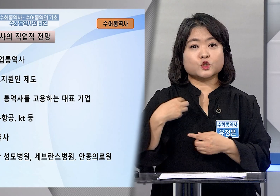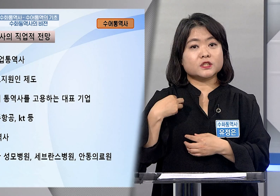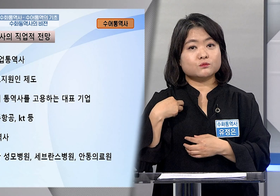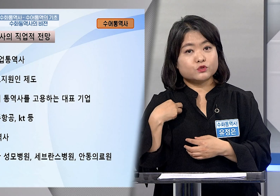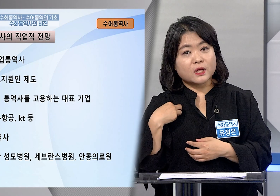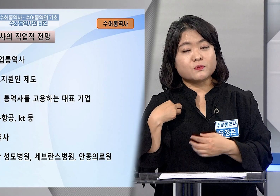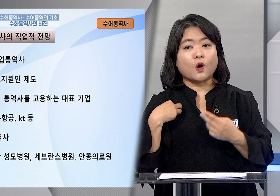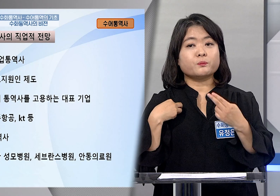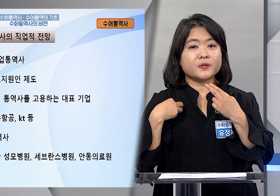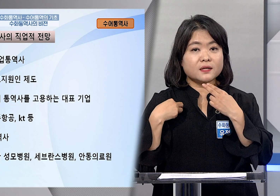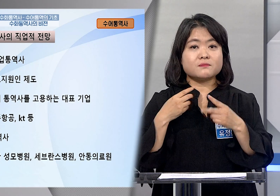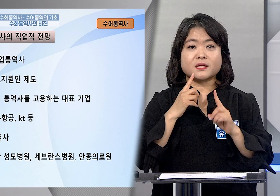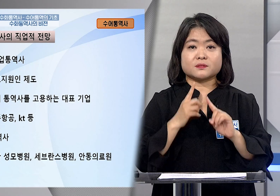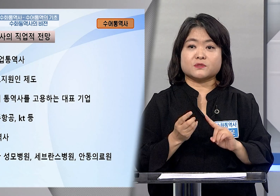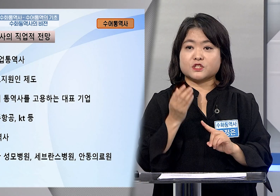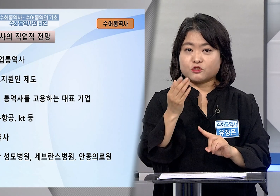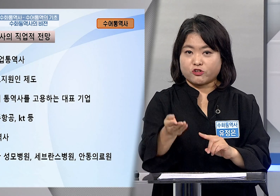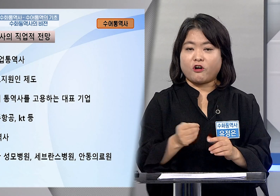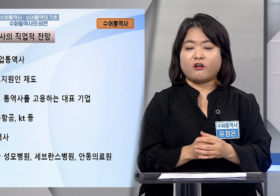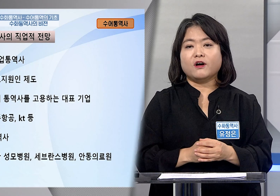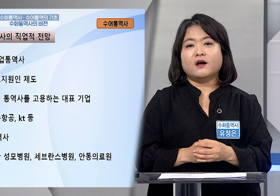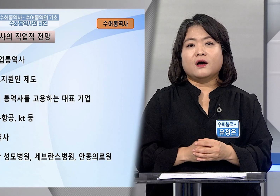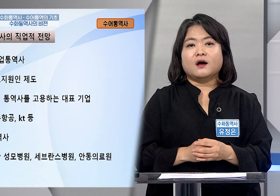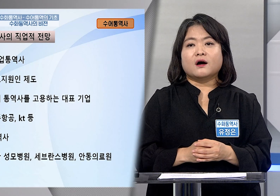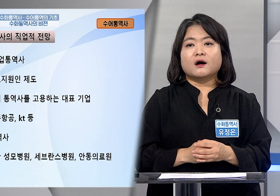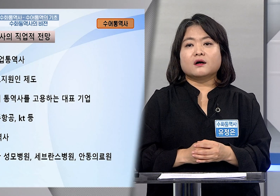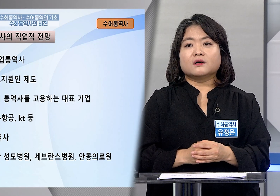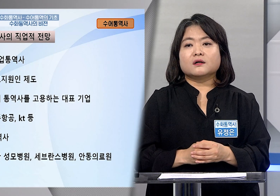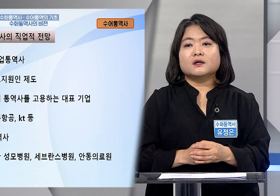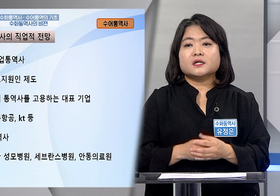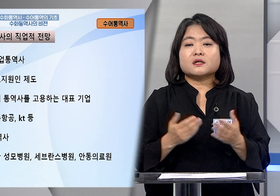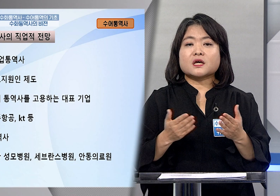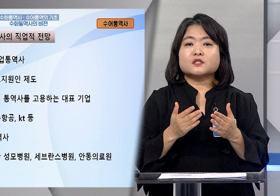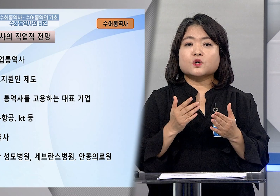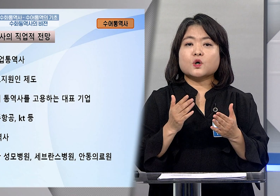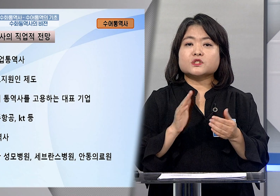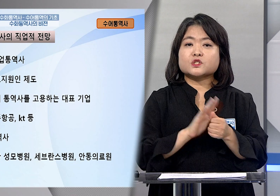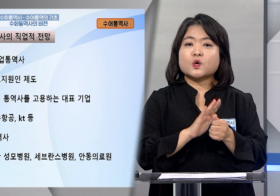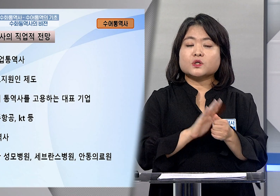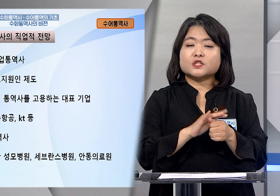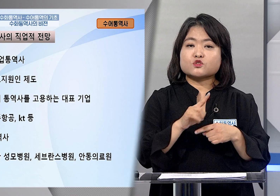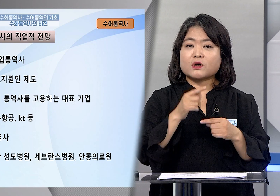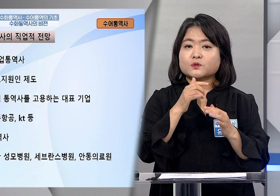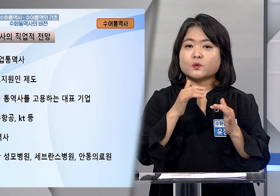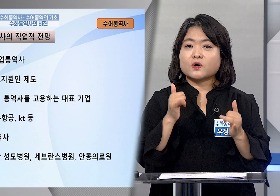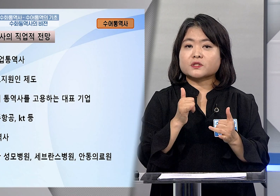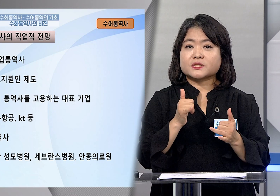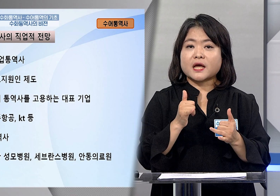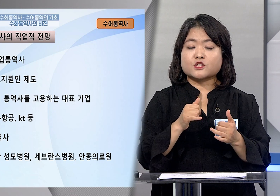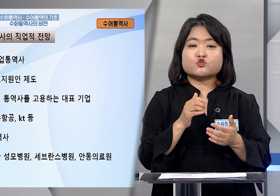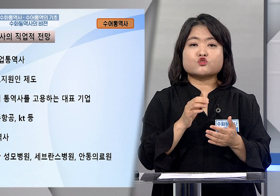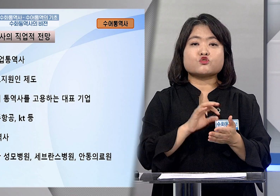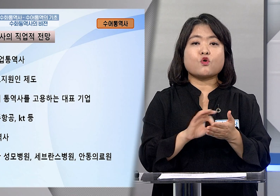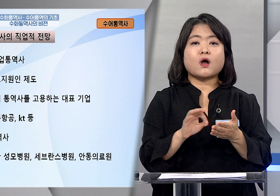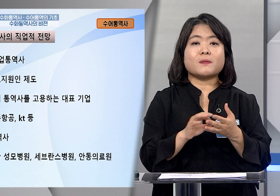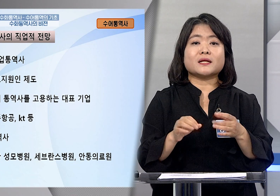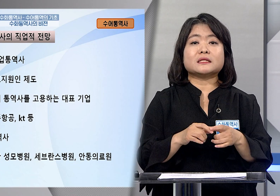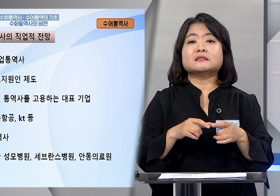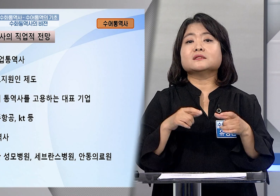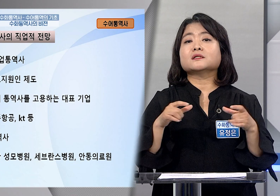큰 부담이 없다는 말씀 드리고요. 이렇게 근로지원인 수화통역사의 수요가 많이 늘게